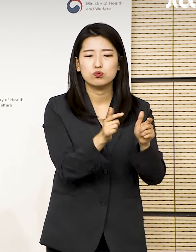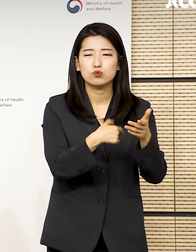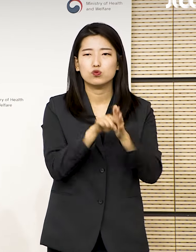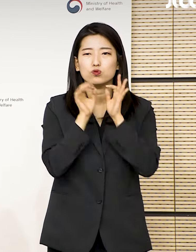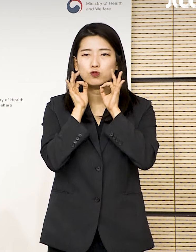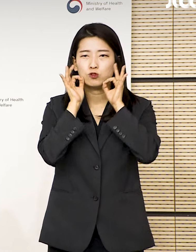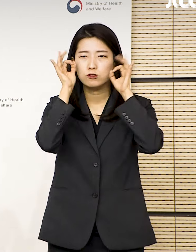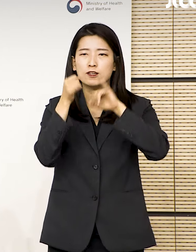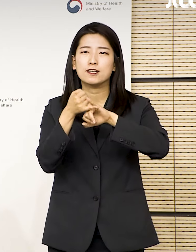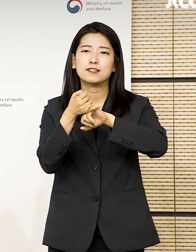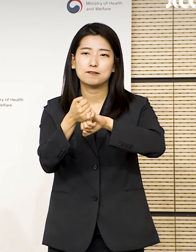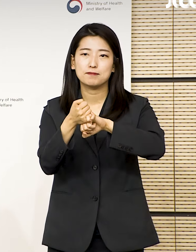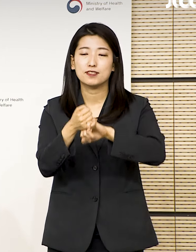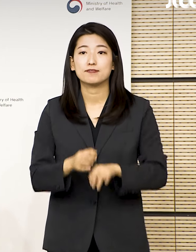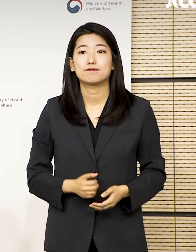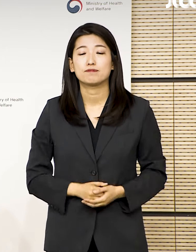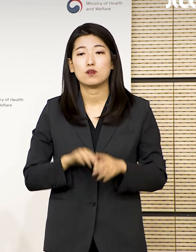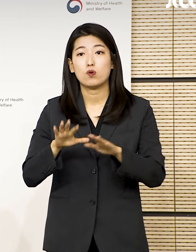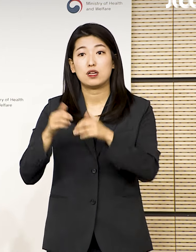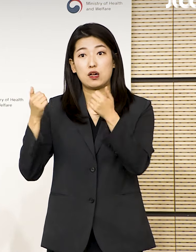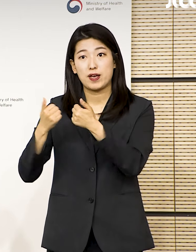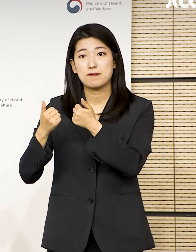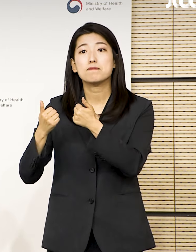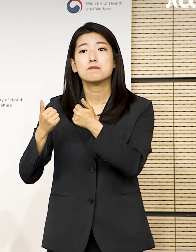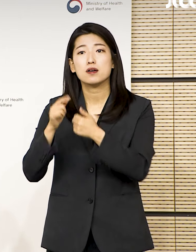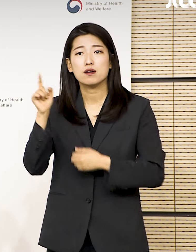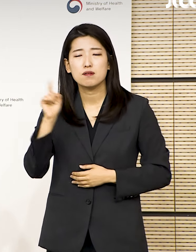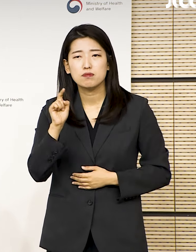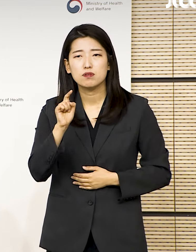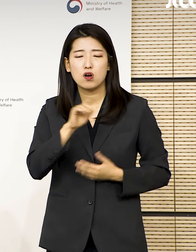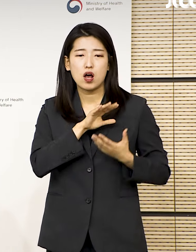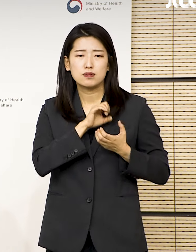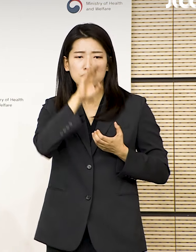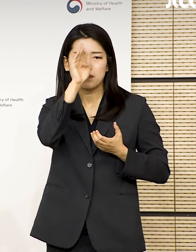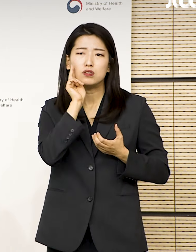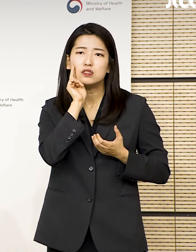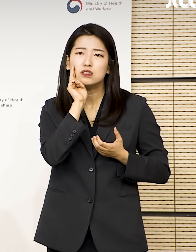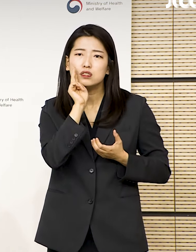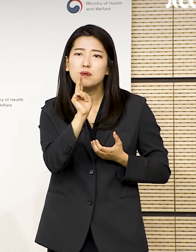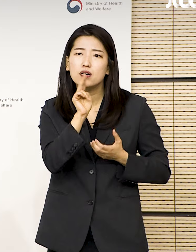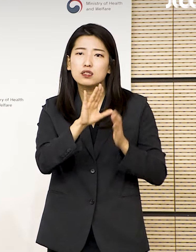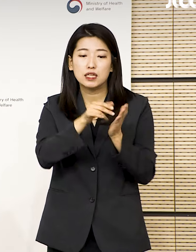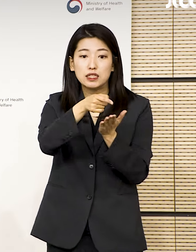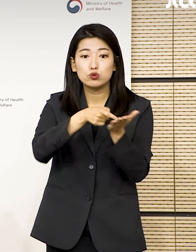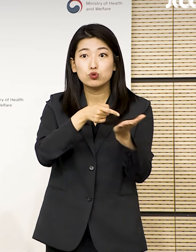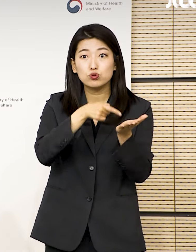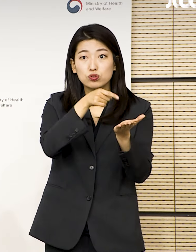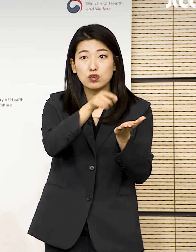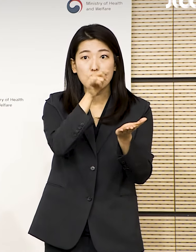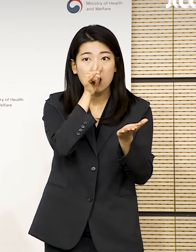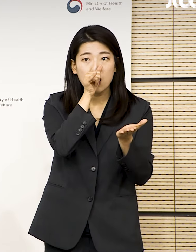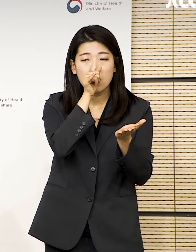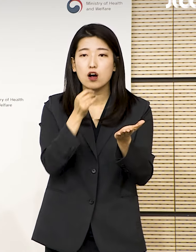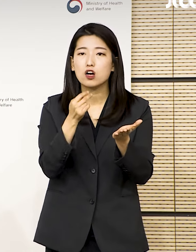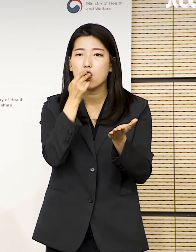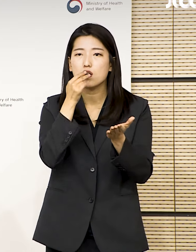총동원하겠습니다 오늘 중대본에서 중중 심장 질환 중제 시술에 대한 보상 강화방안을